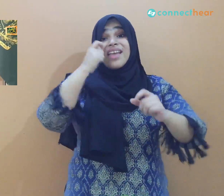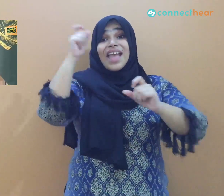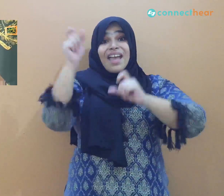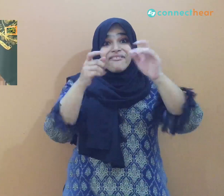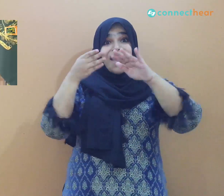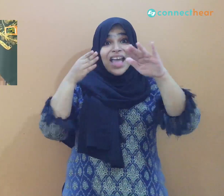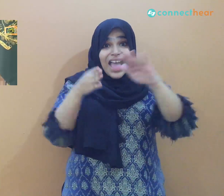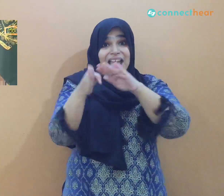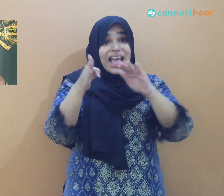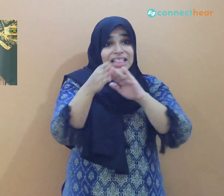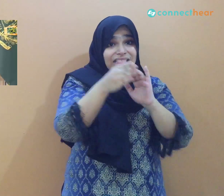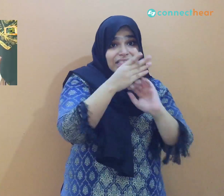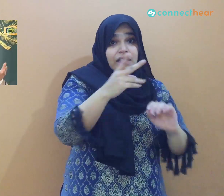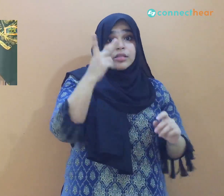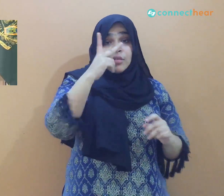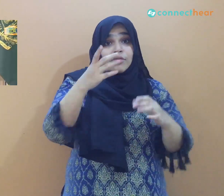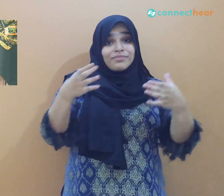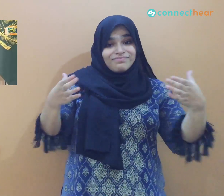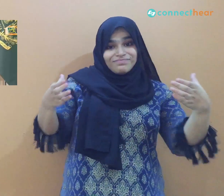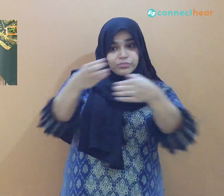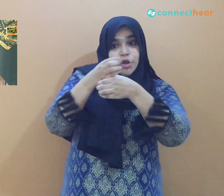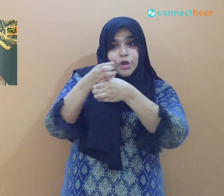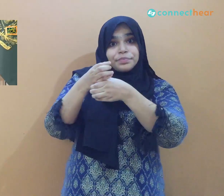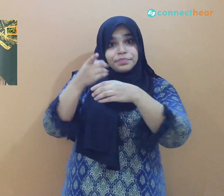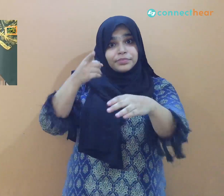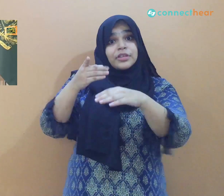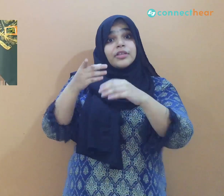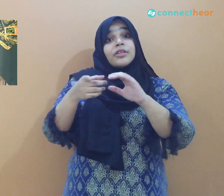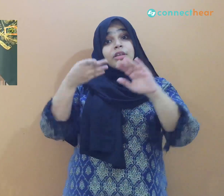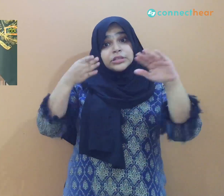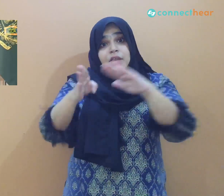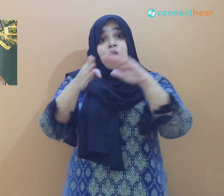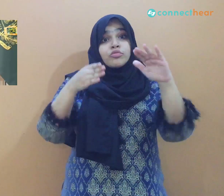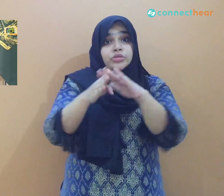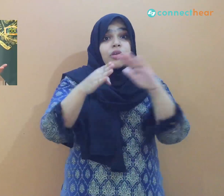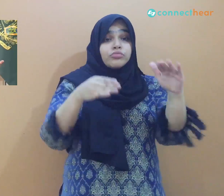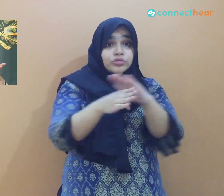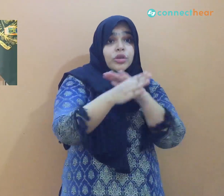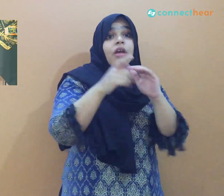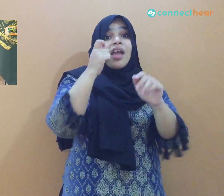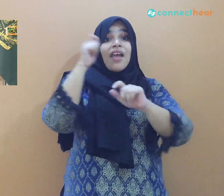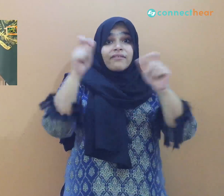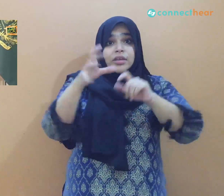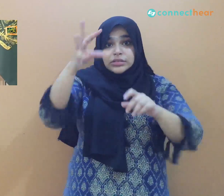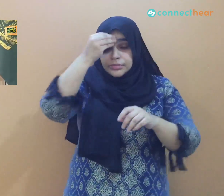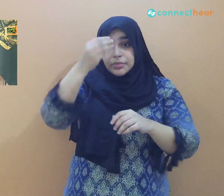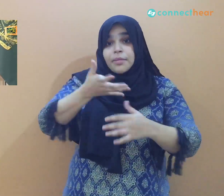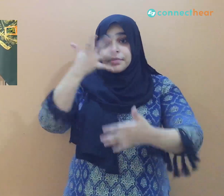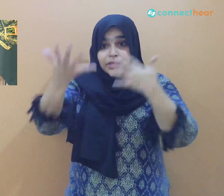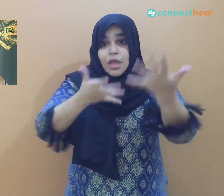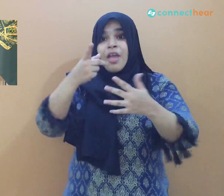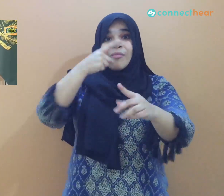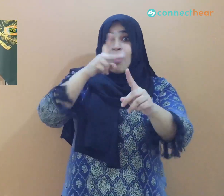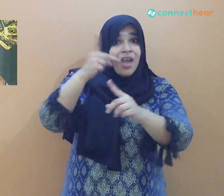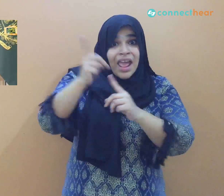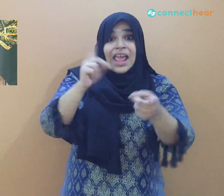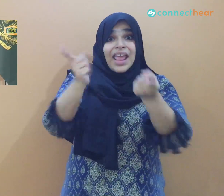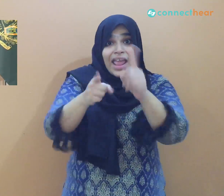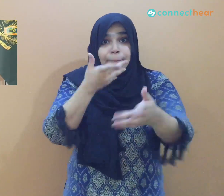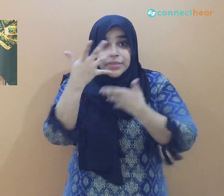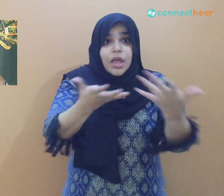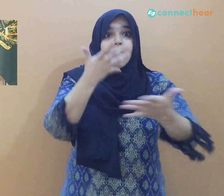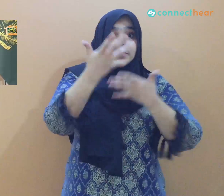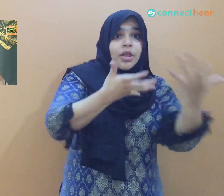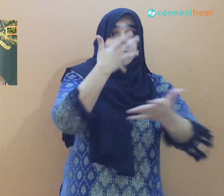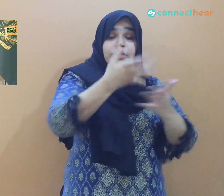اندر یہ ایک پوری کیمپین کریں, آگاہ کریں پبلک کو. آپ جا کے لوگوں کو ذمہ داری کا احساس دلوائیں